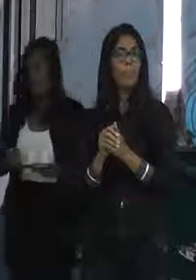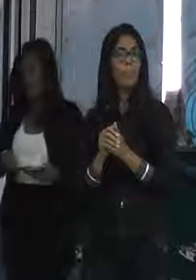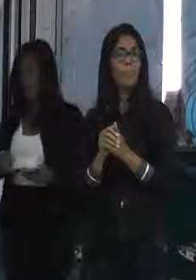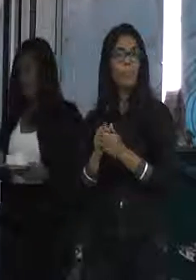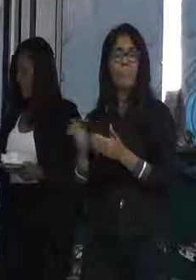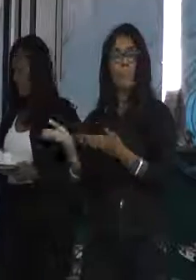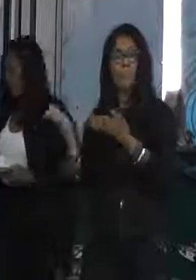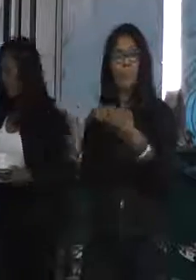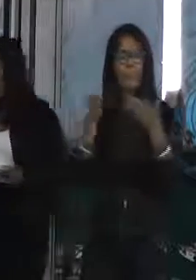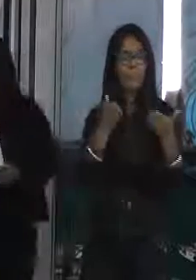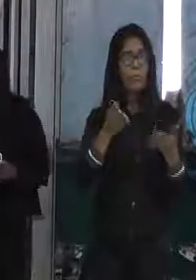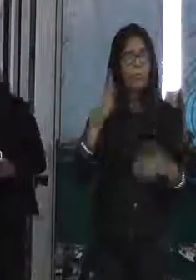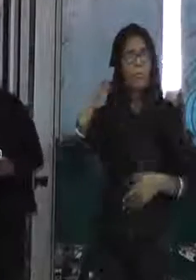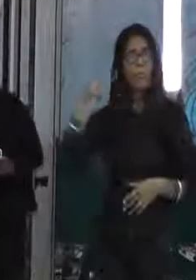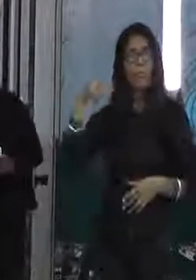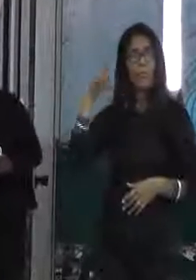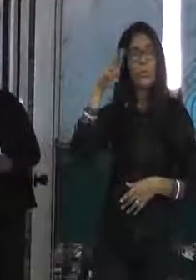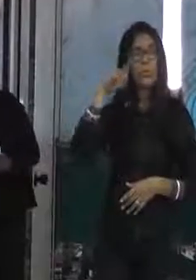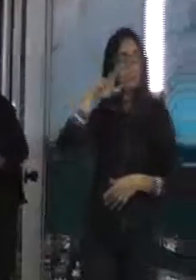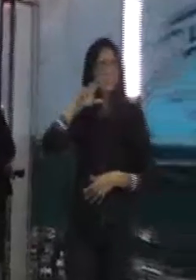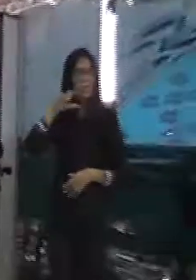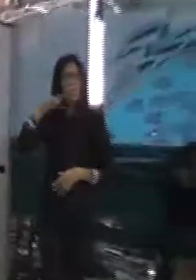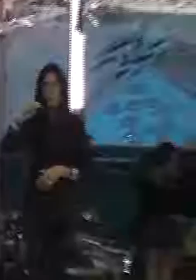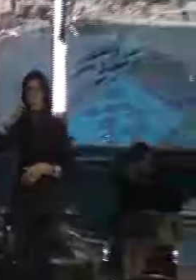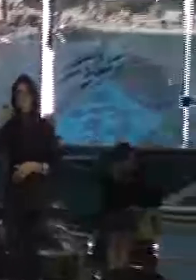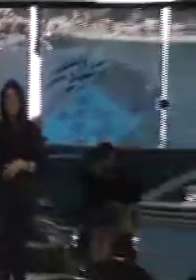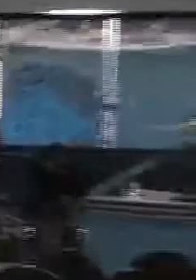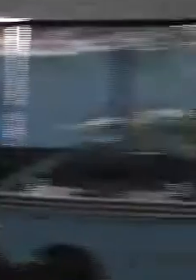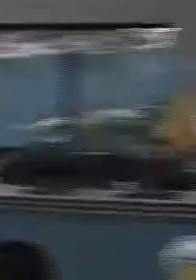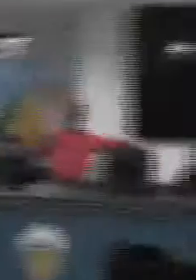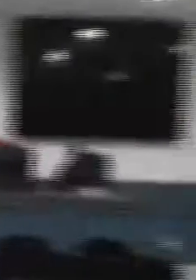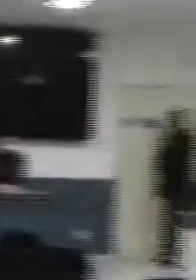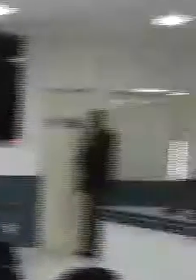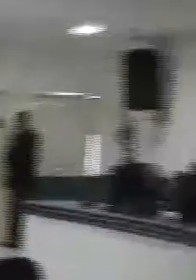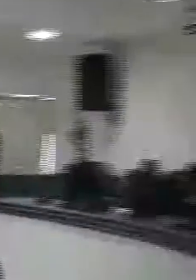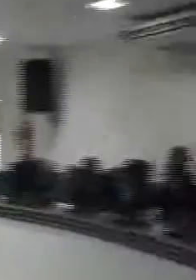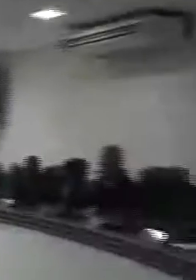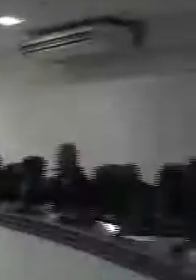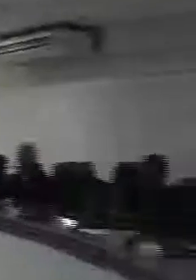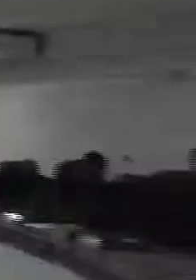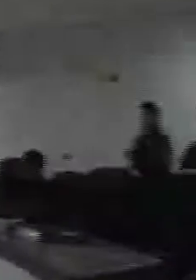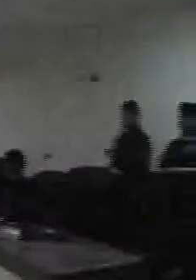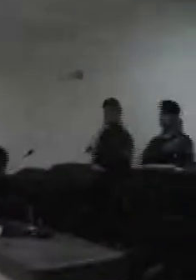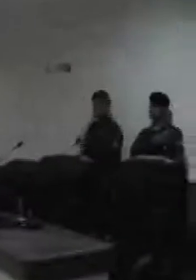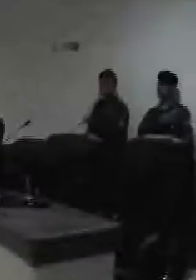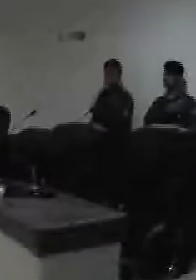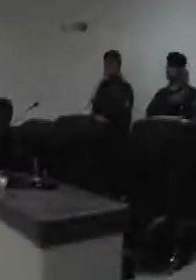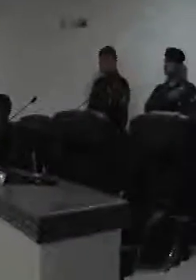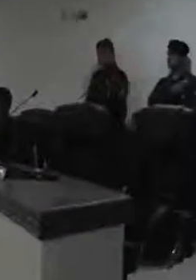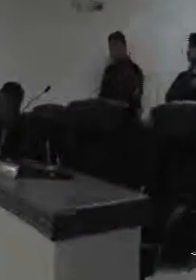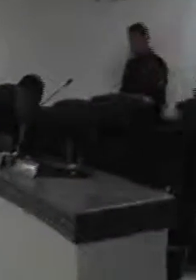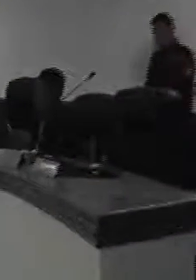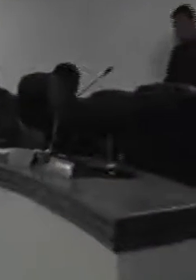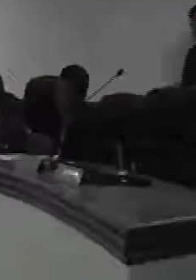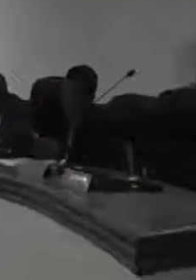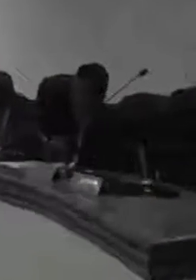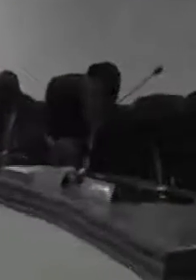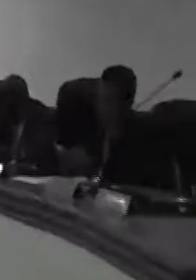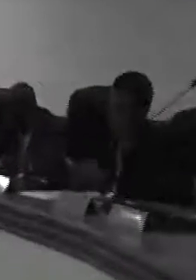vereador Neobastos. Lembrando, Luiz Carlos, que nossa cidade é uma cidade de vocação turística. O que Ilhéus